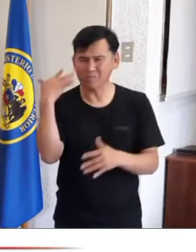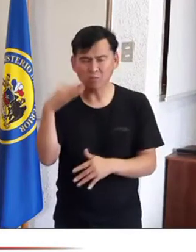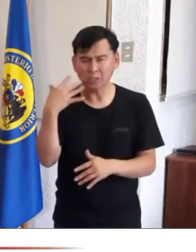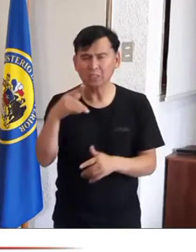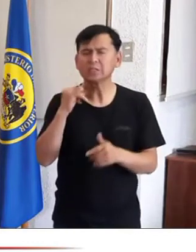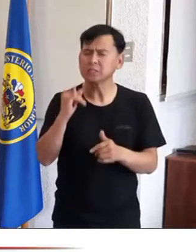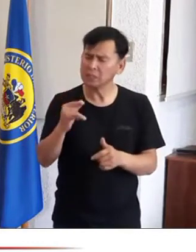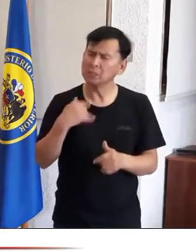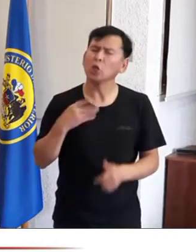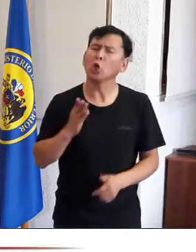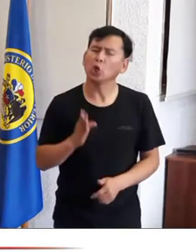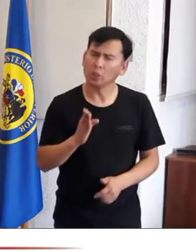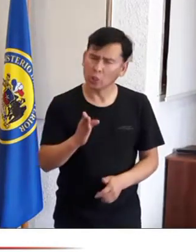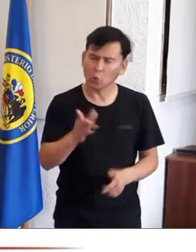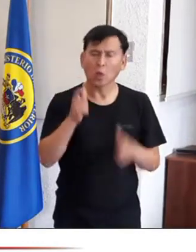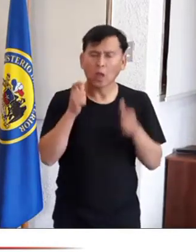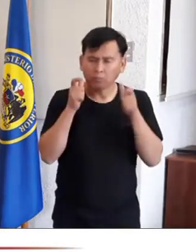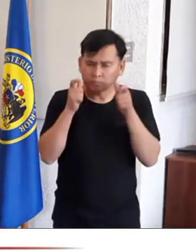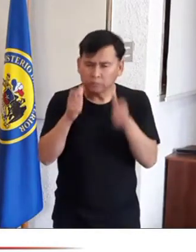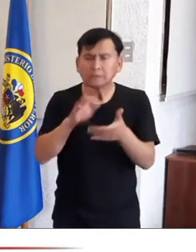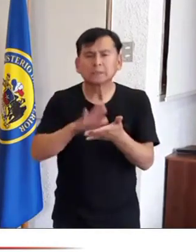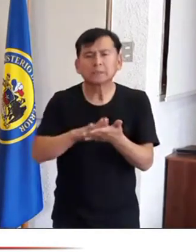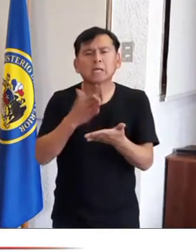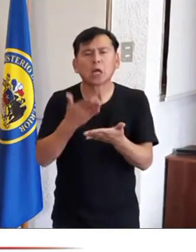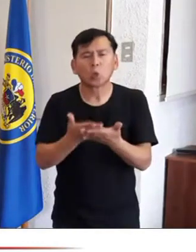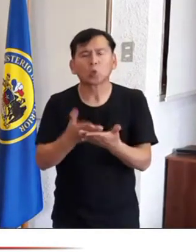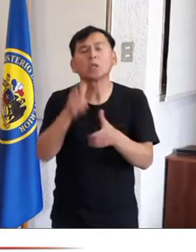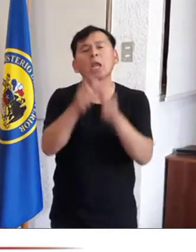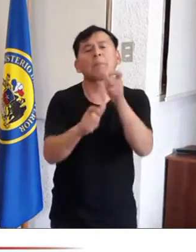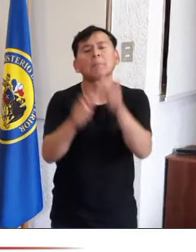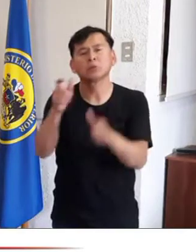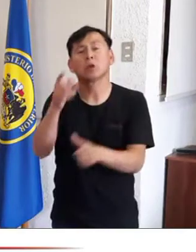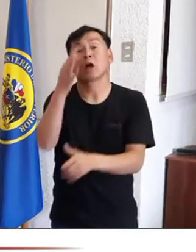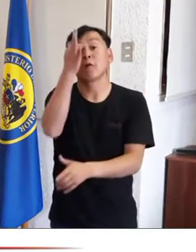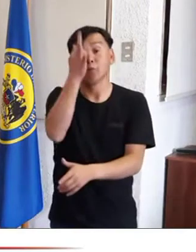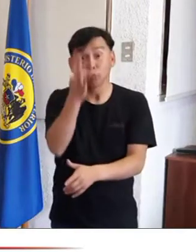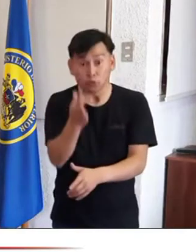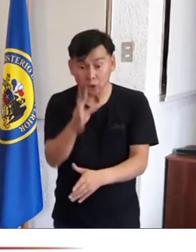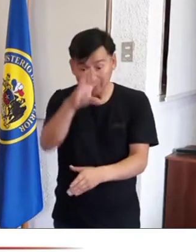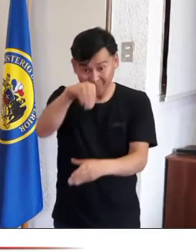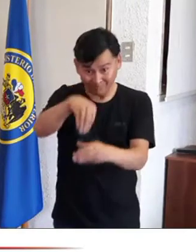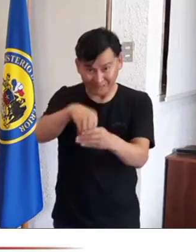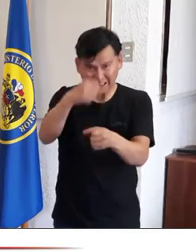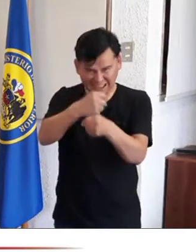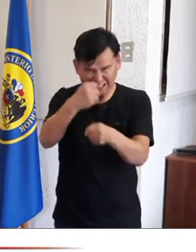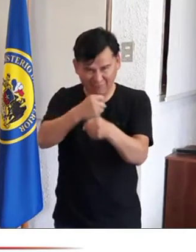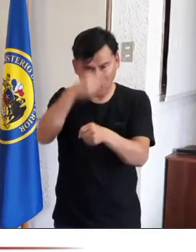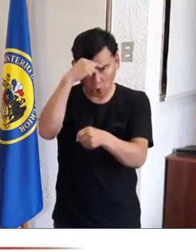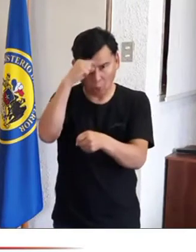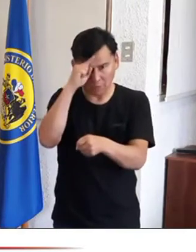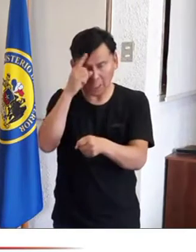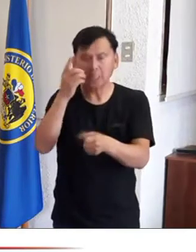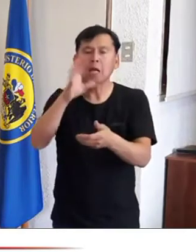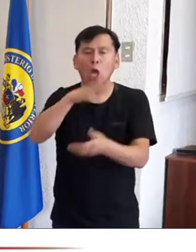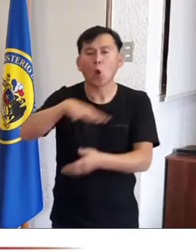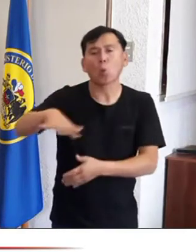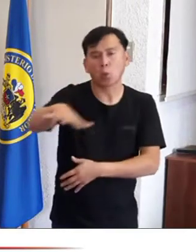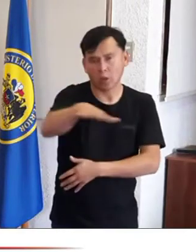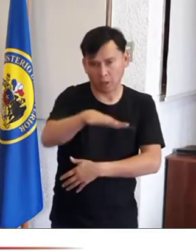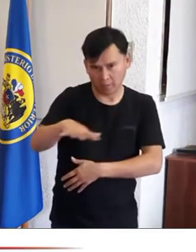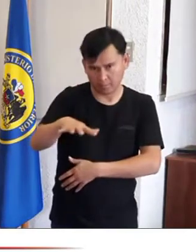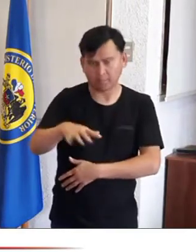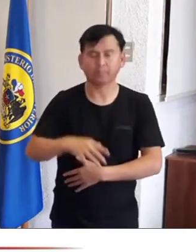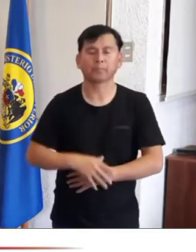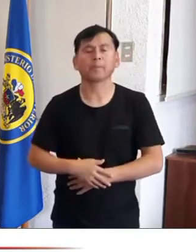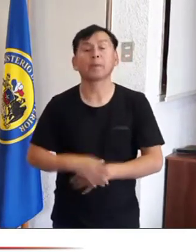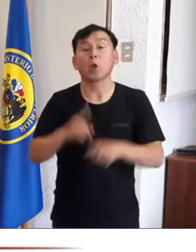sigue y seguirá siendo la salud de los pacientes, de los funcionarios de salud y, por supuesto, de la comunidad regional. Otras